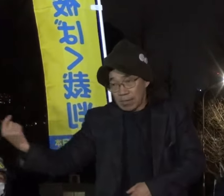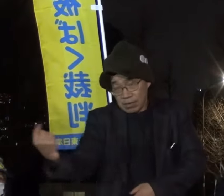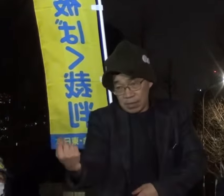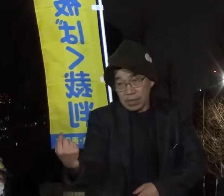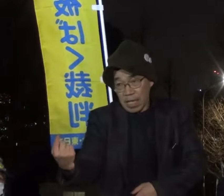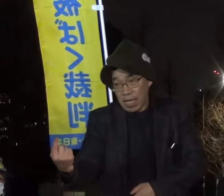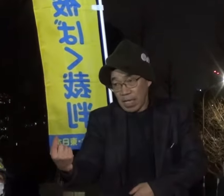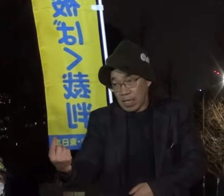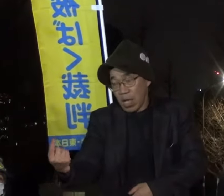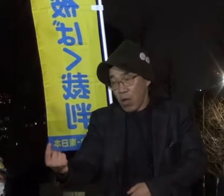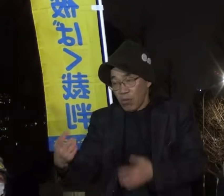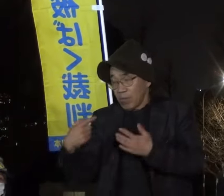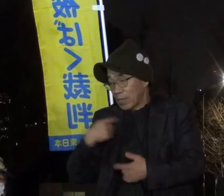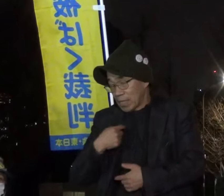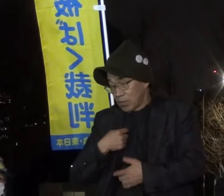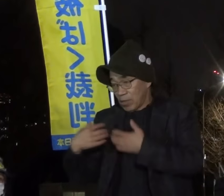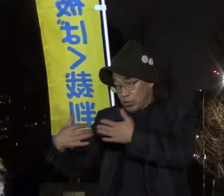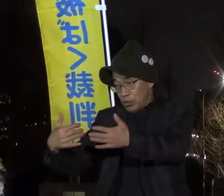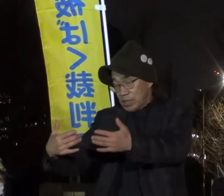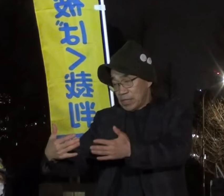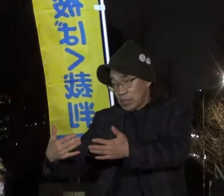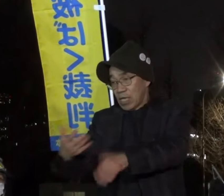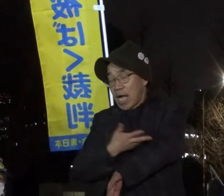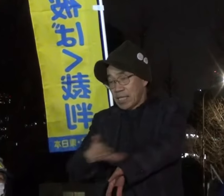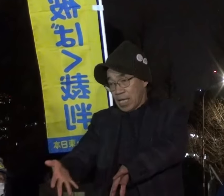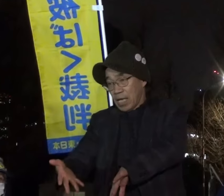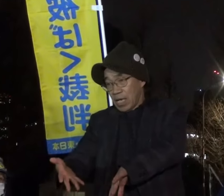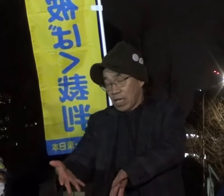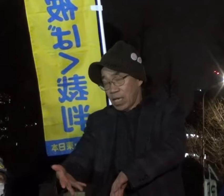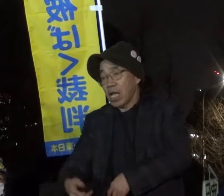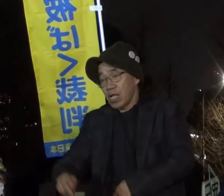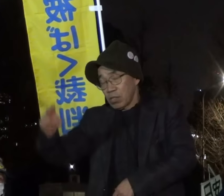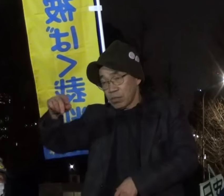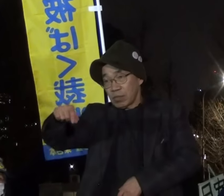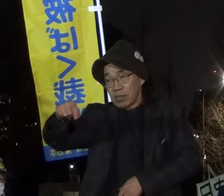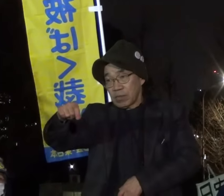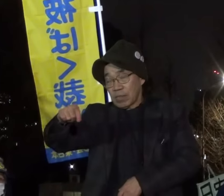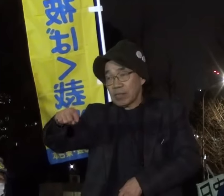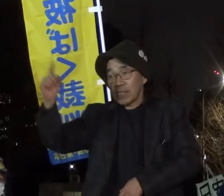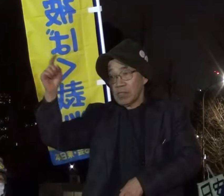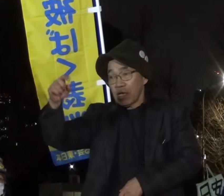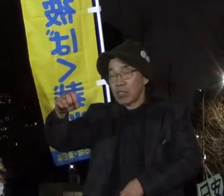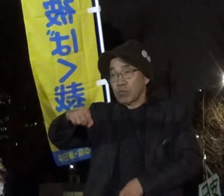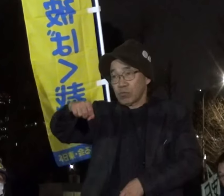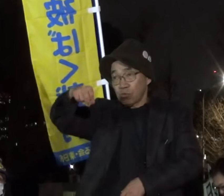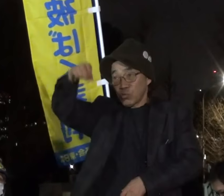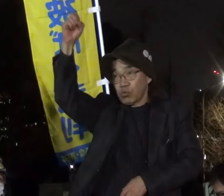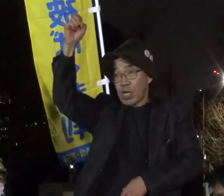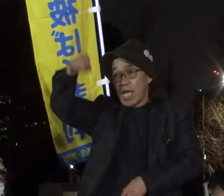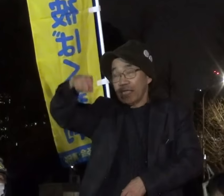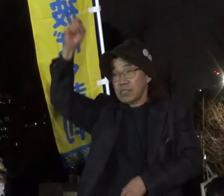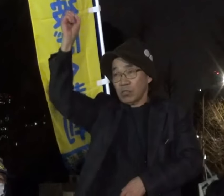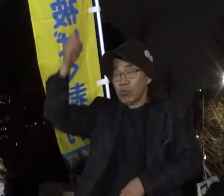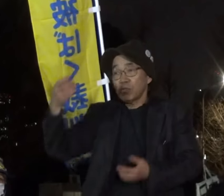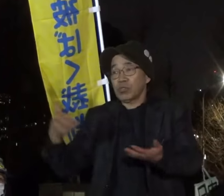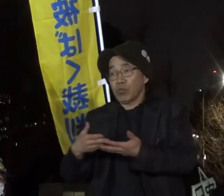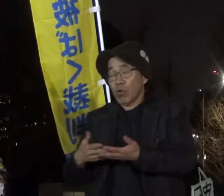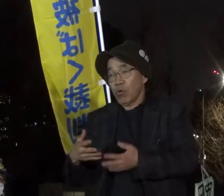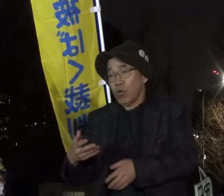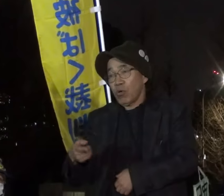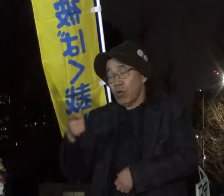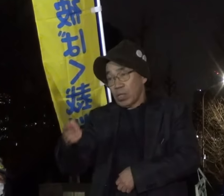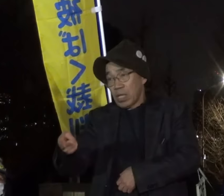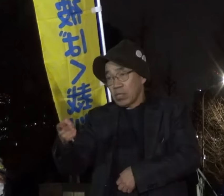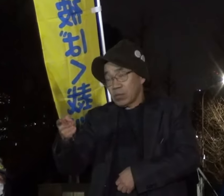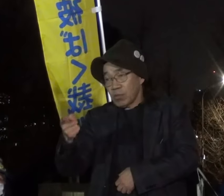発推進派で、クレーンの作業員でしたから、お金をたくさん稼いだ、 しかし私は今は